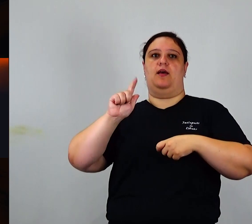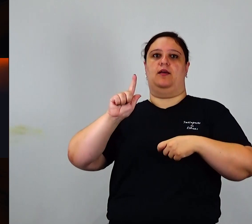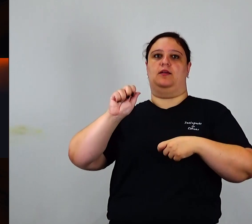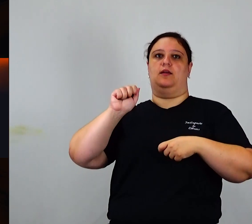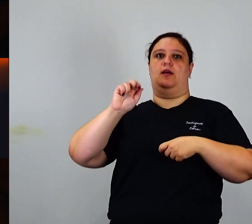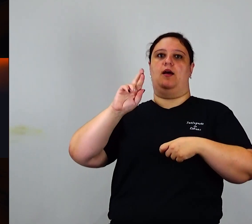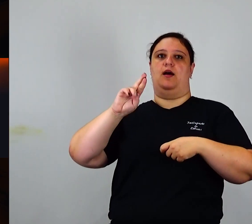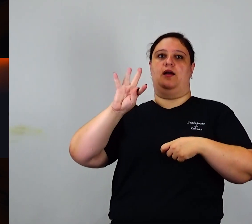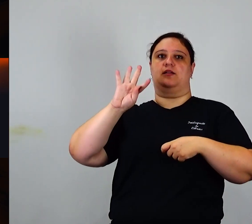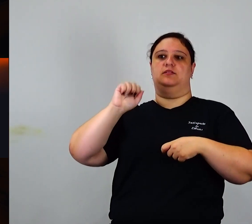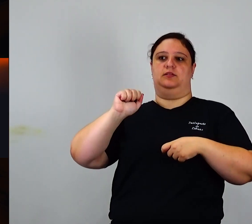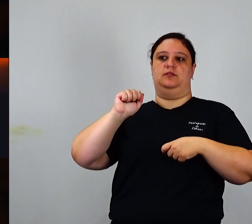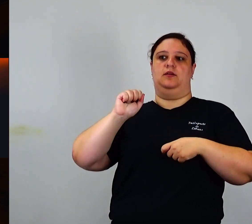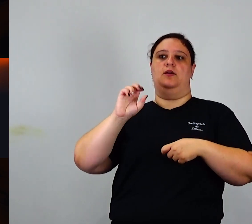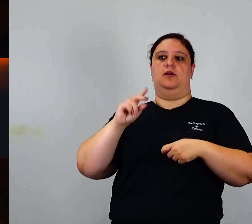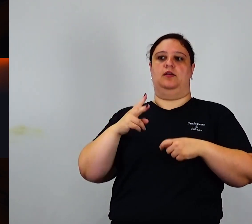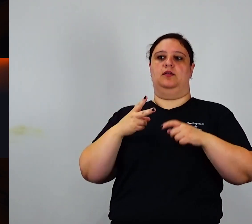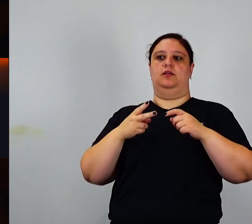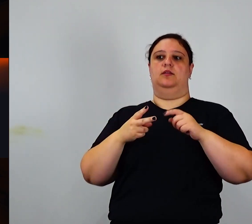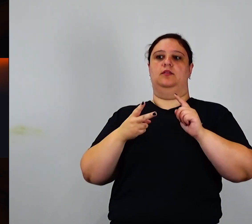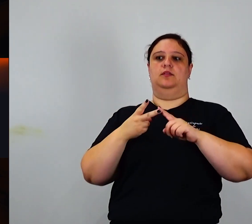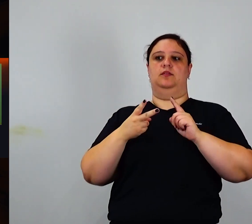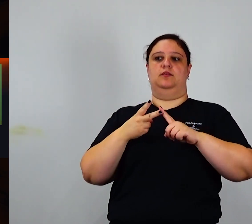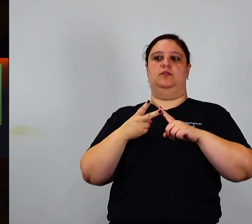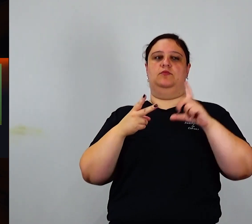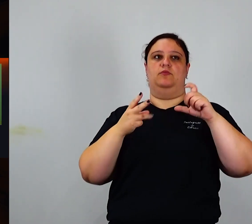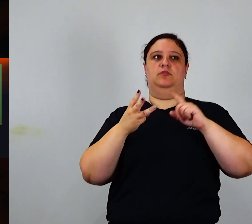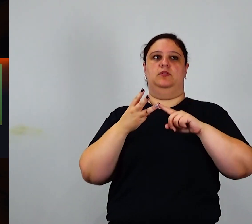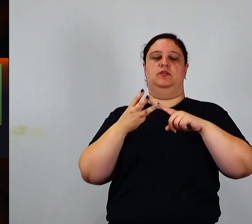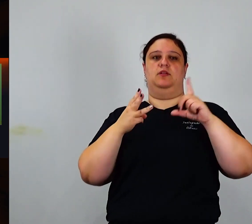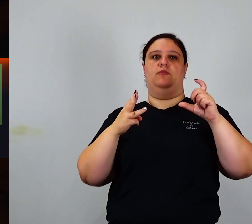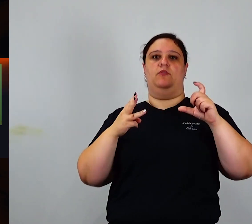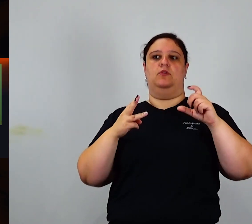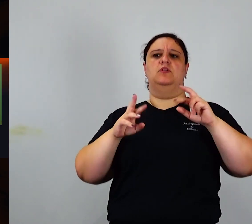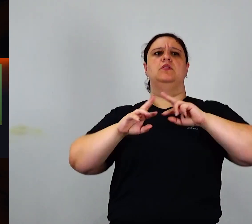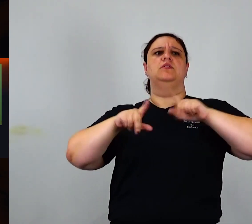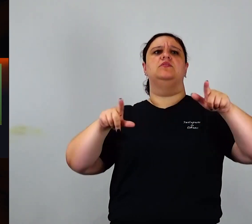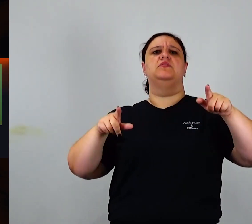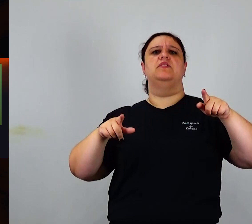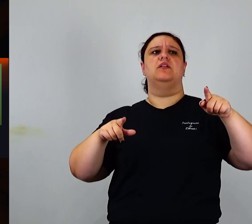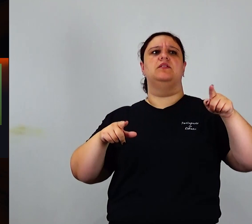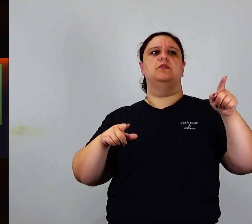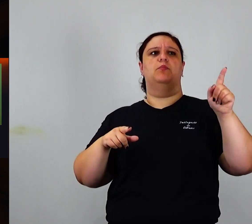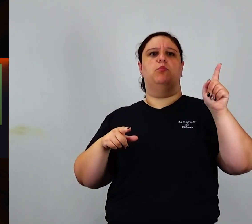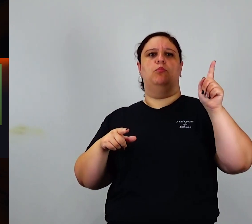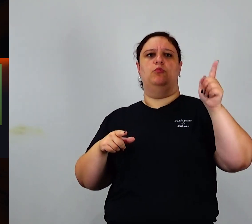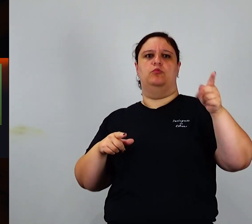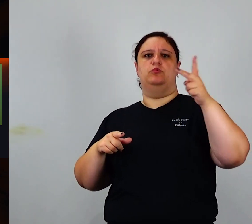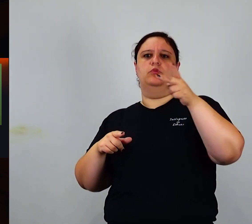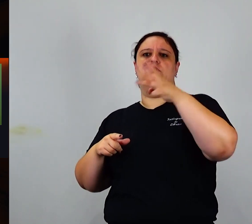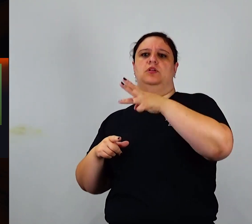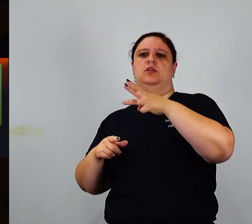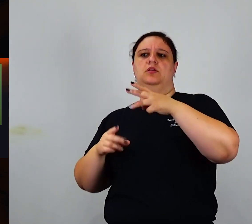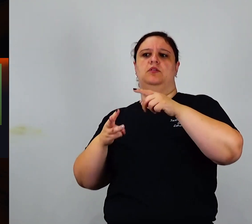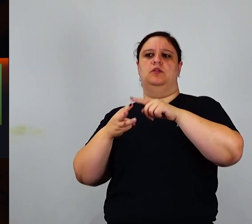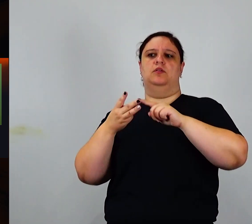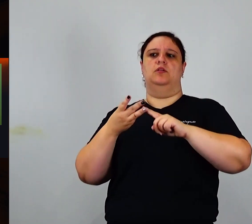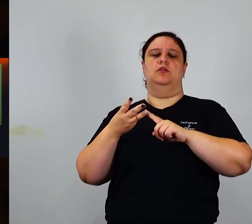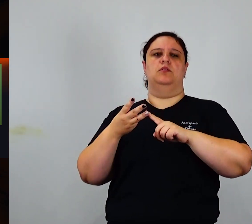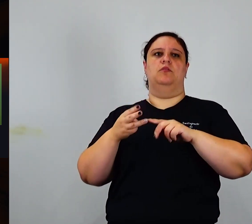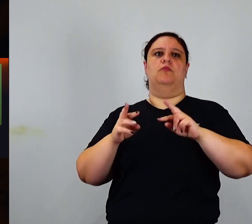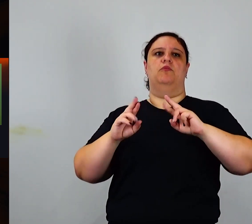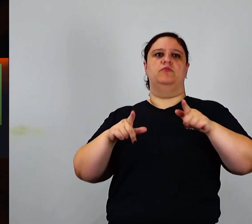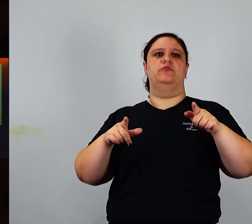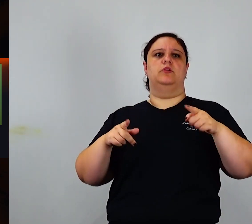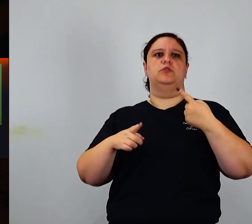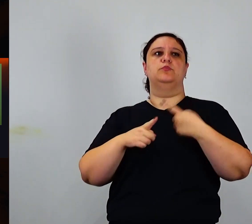Ok, segundo, então, põe as outras imagens. Qual a diferença entre essas duas últimas imagens, né? A imagem